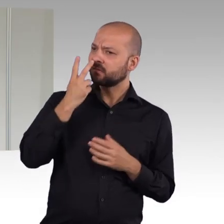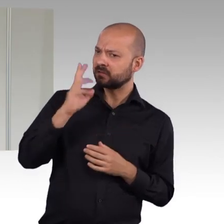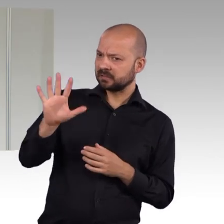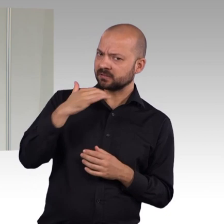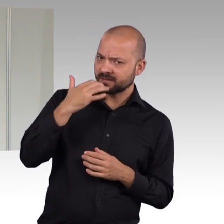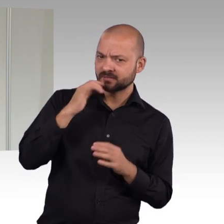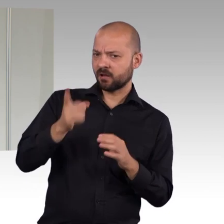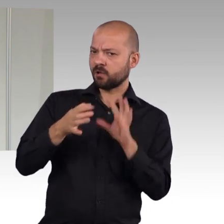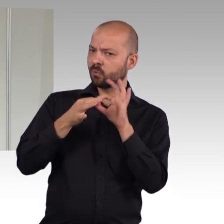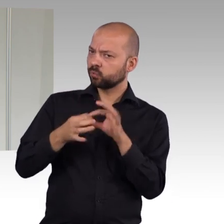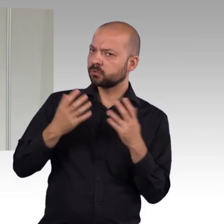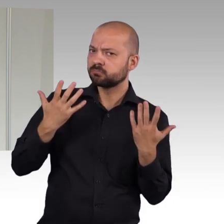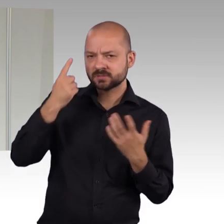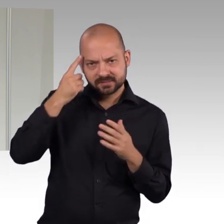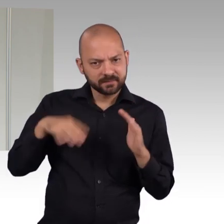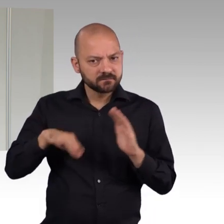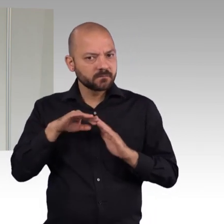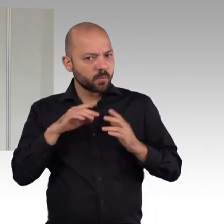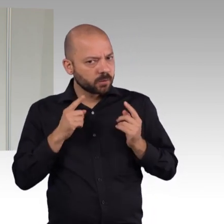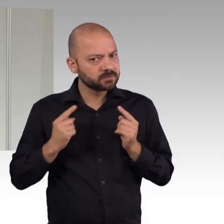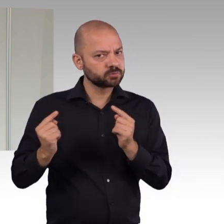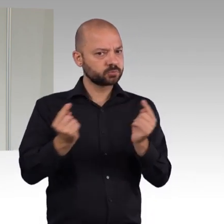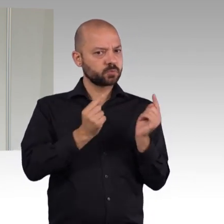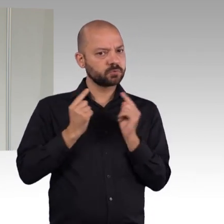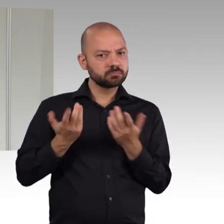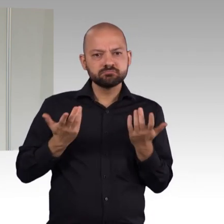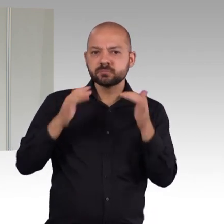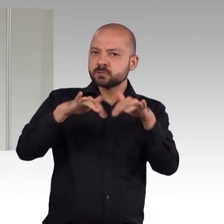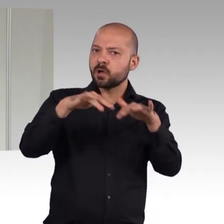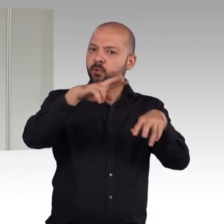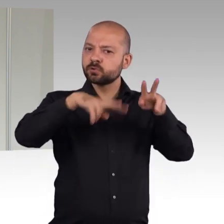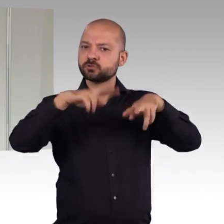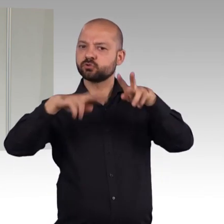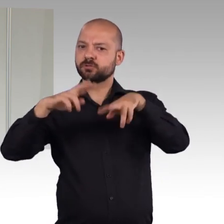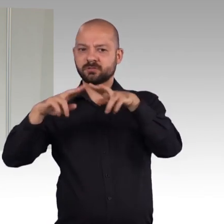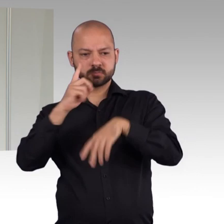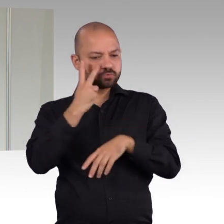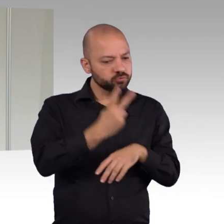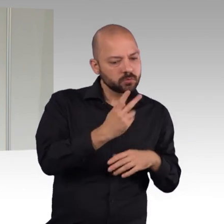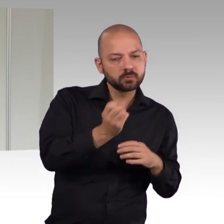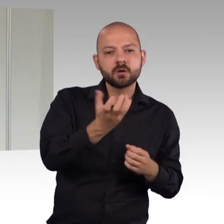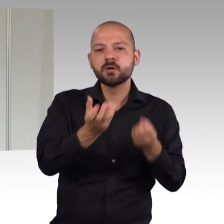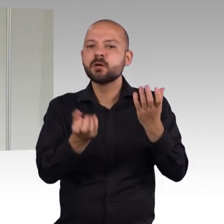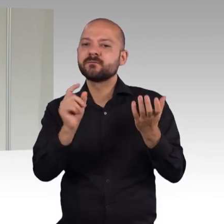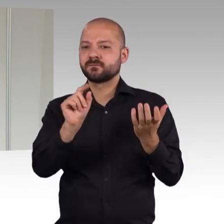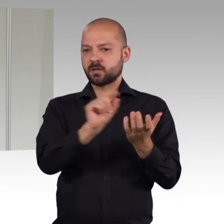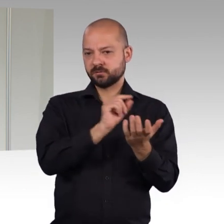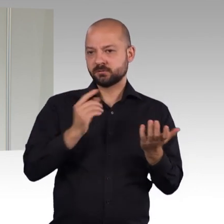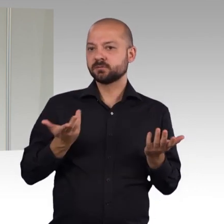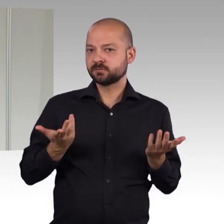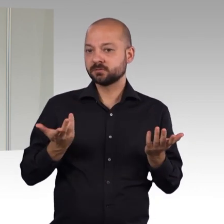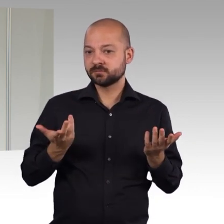mit dem beginnen, was der Kollege Lukassen uns hier vorgehalten hat und von Verfassungsbruch gesprochen hat. Und ich finde das schon